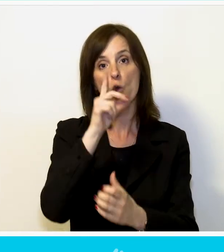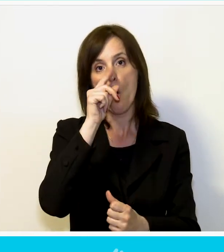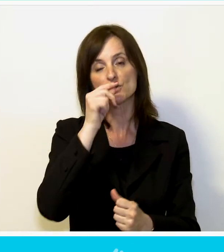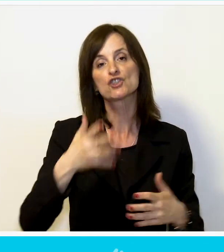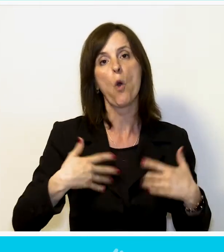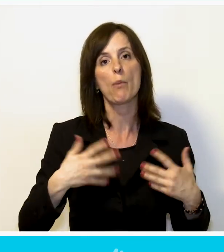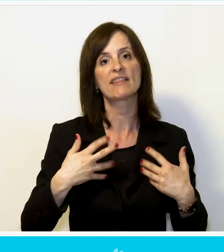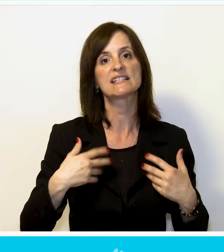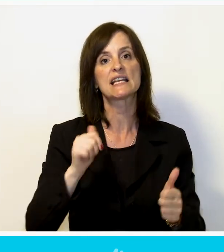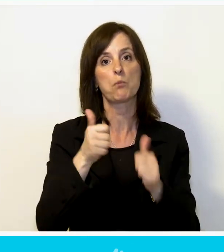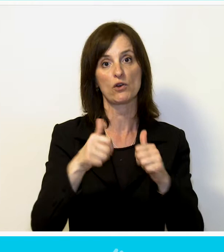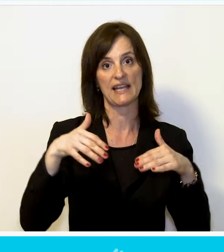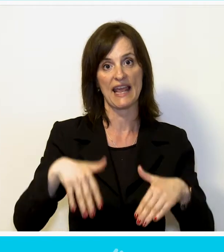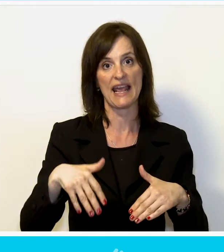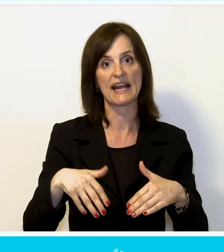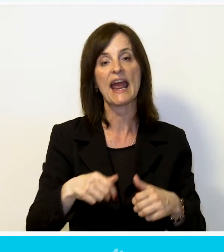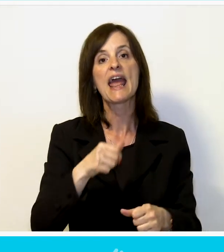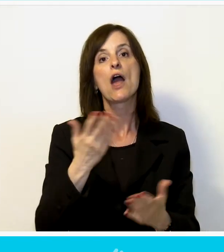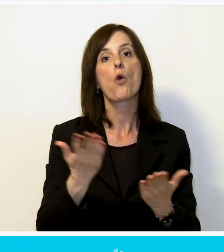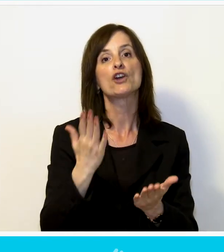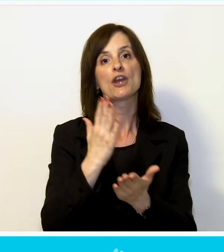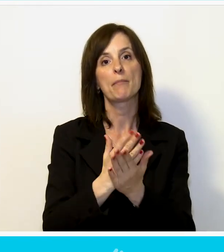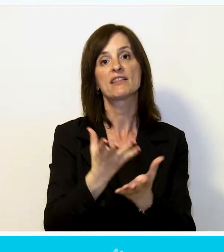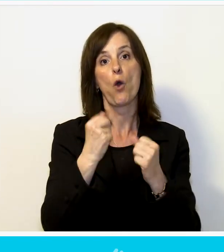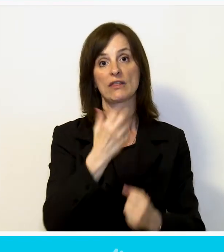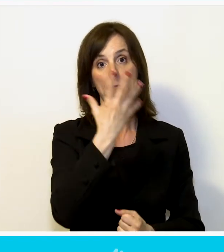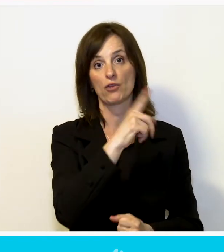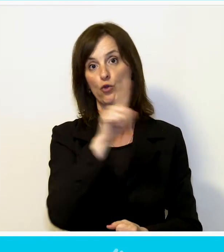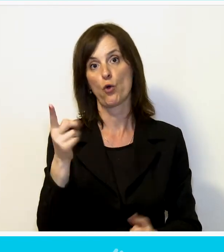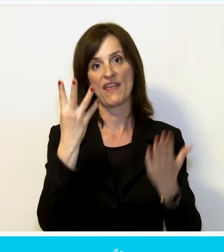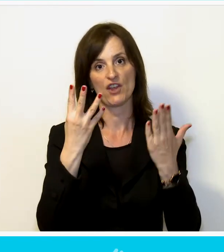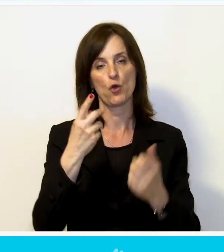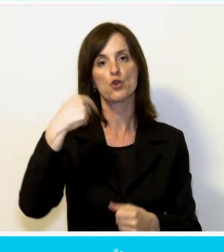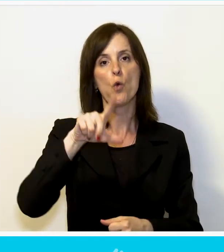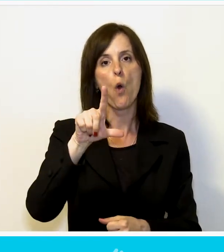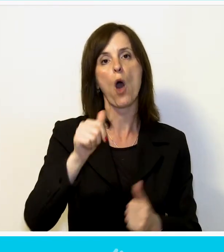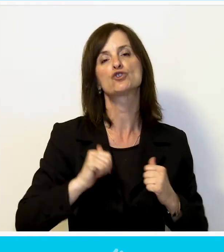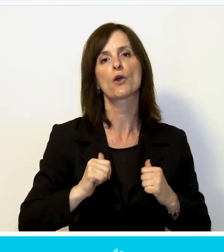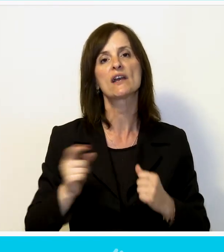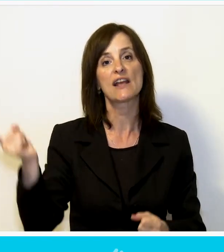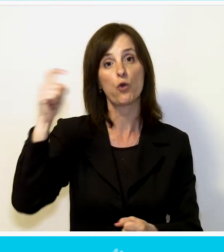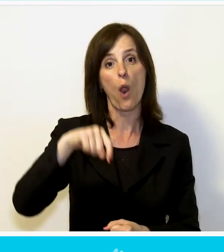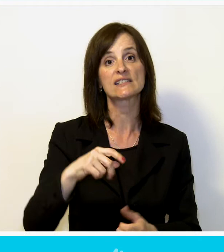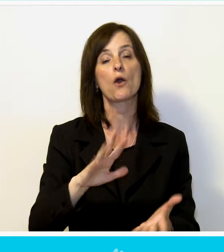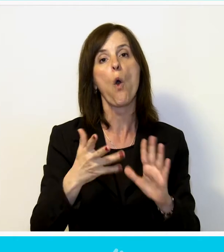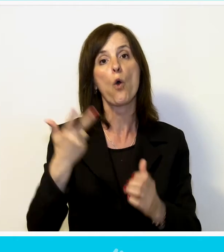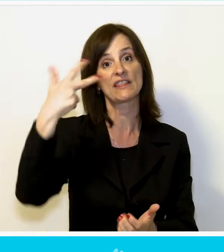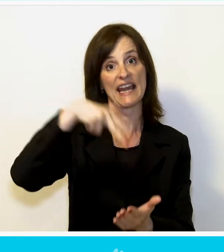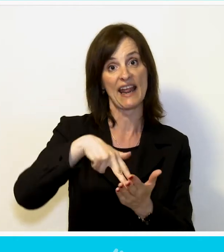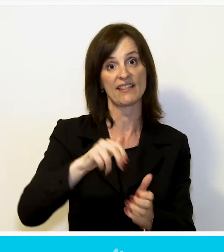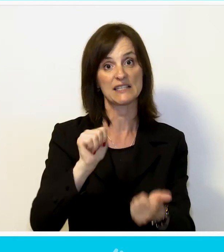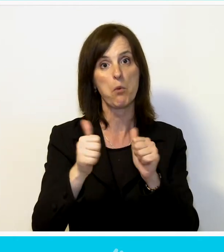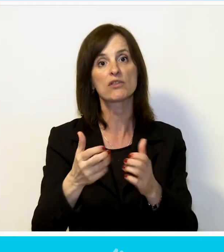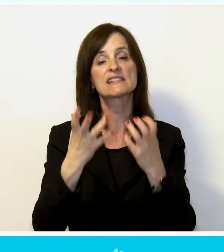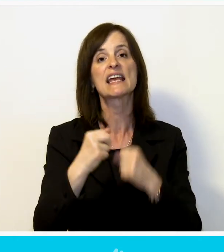međuopštinskih omladinskih sportskih igara koje će se održati od 5. do 9. jula. Očekuje se dolazak oko 3.000 sportista